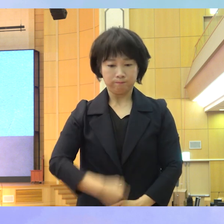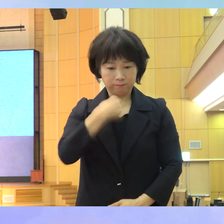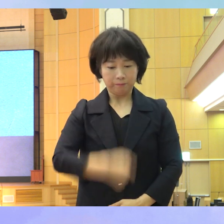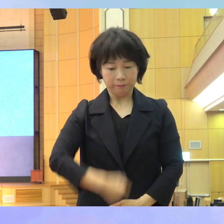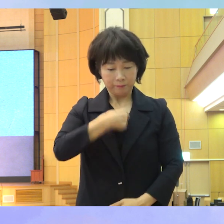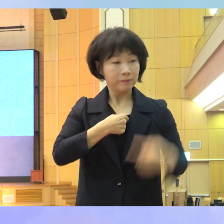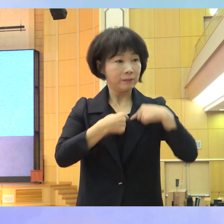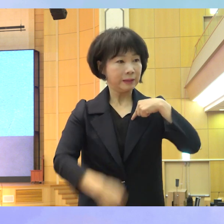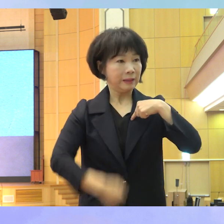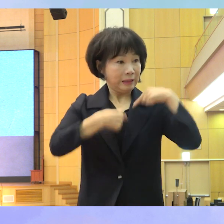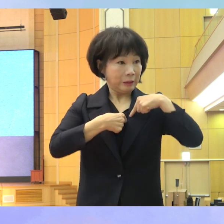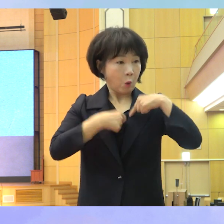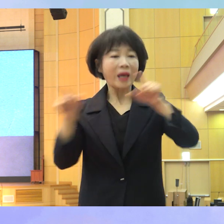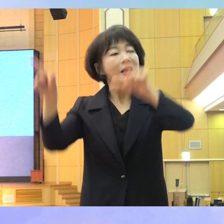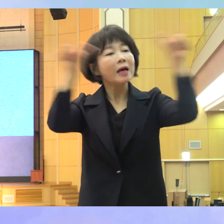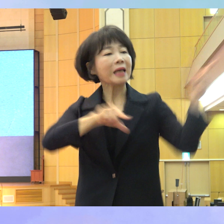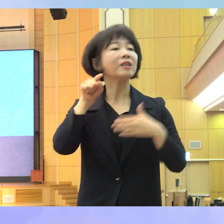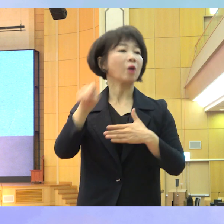하겠습니다.